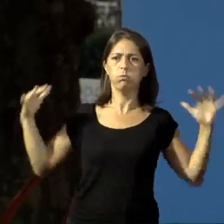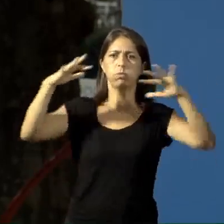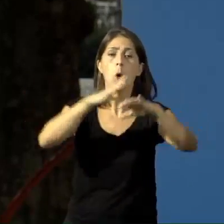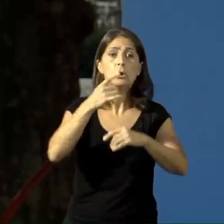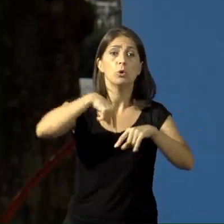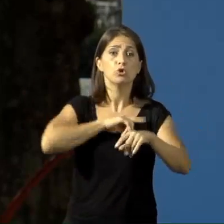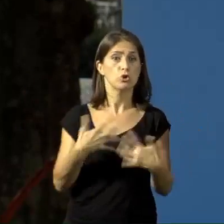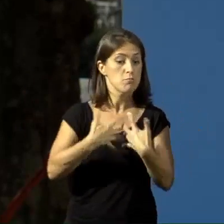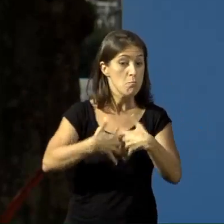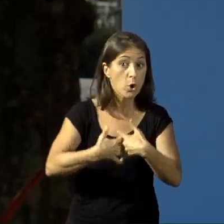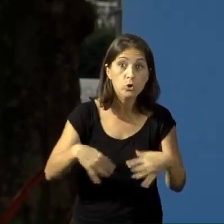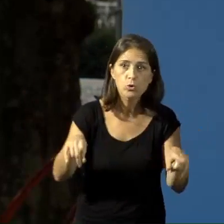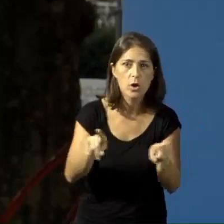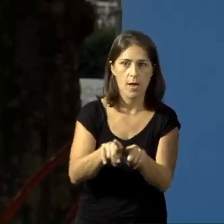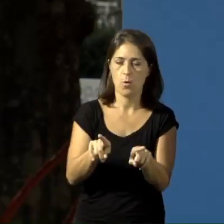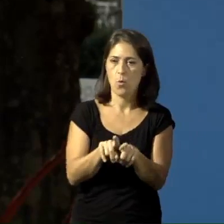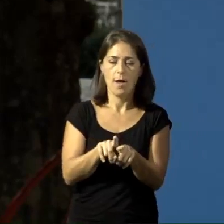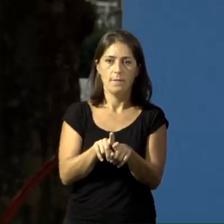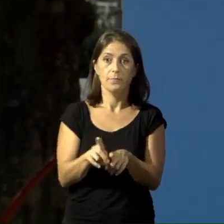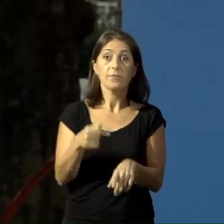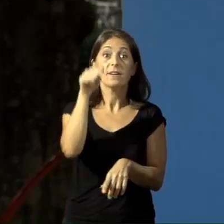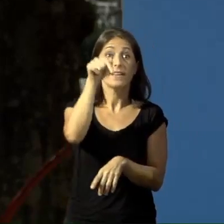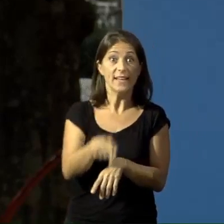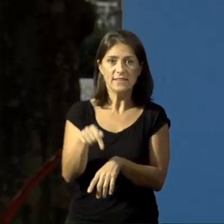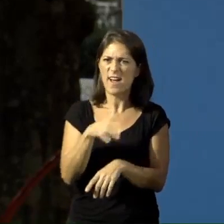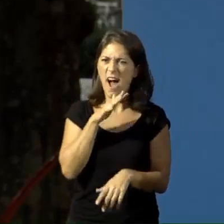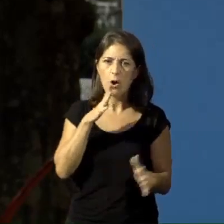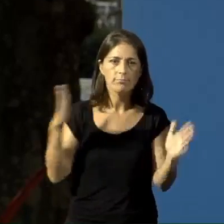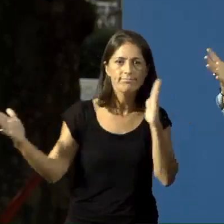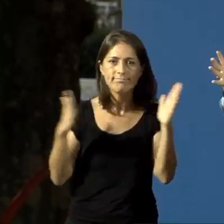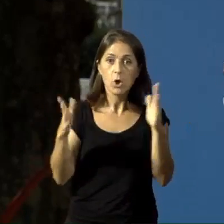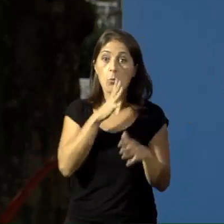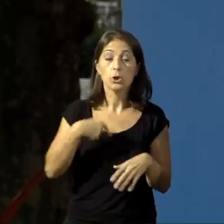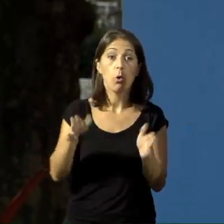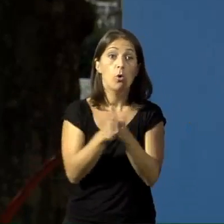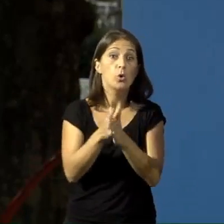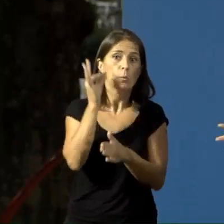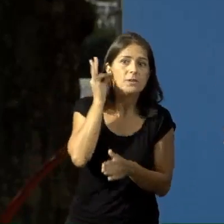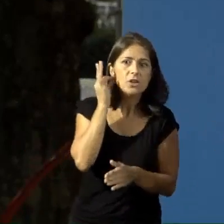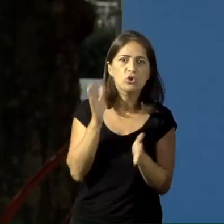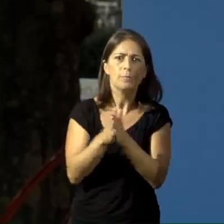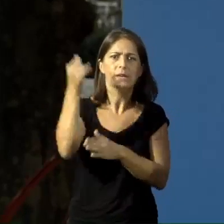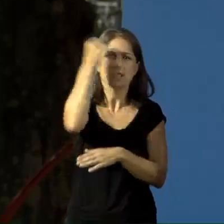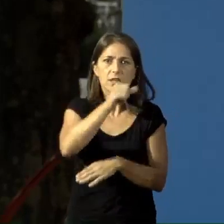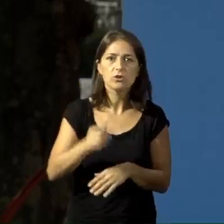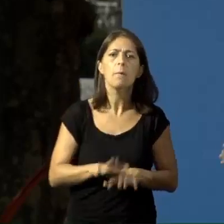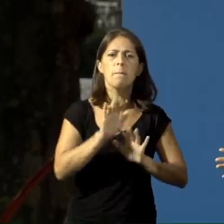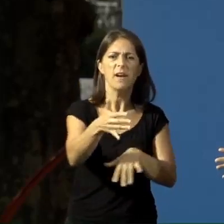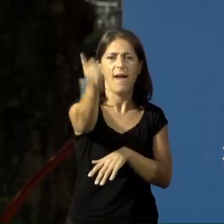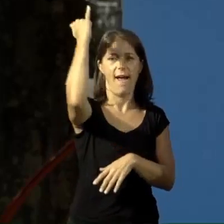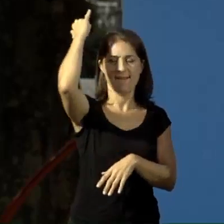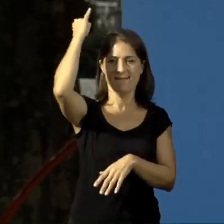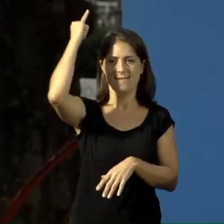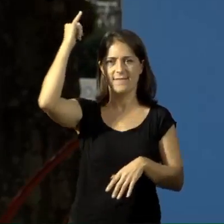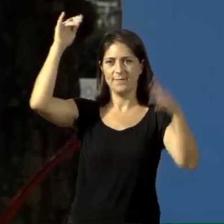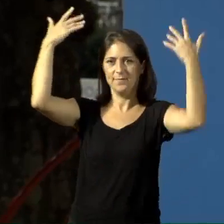motor da marea, porque somos, e este é o momento, porque compañeiras, compañeiros, hai marea.